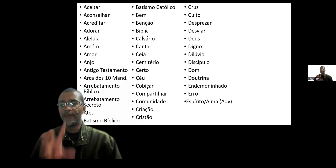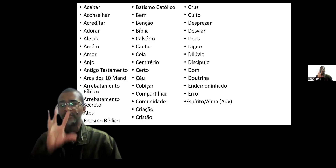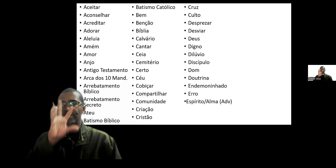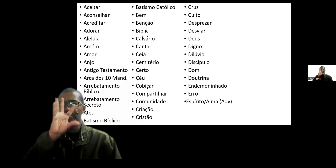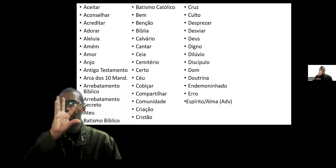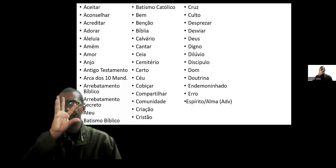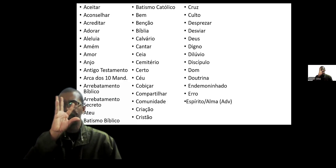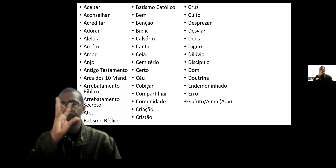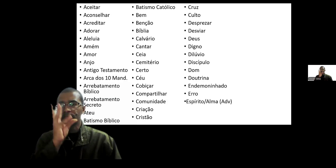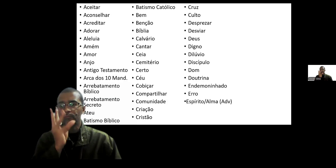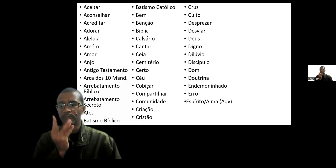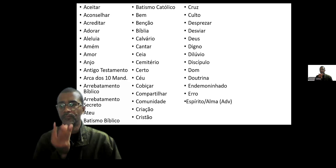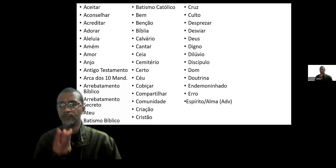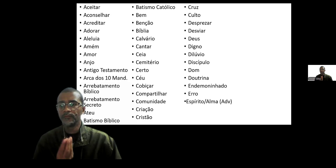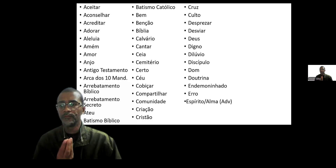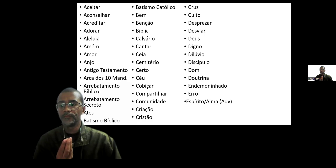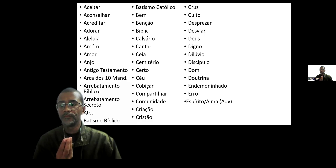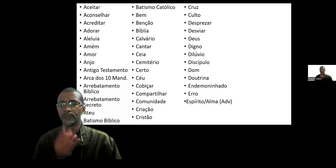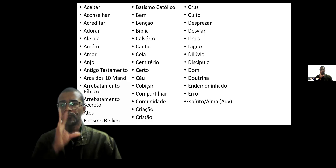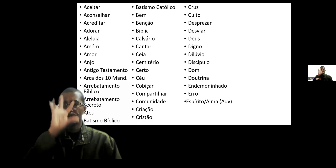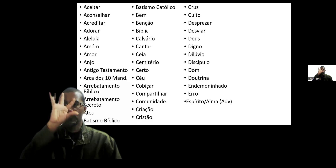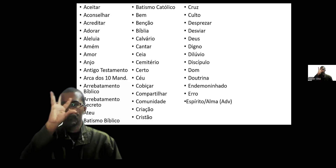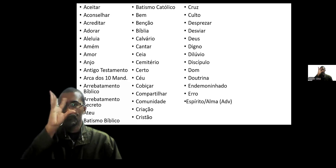tá? Então você vai fazer assim, ó,